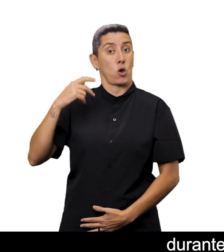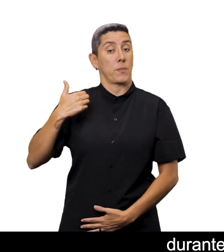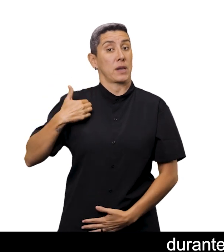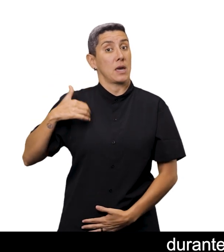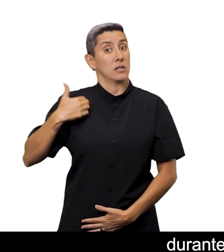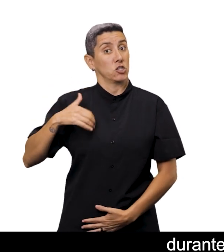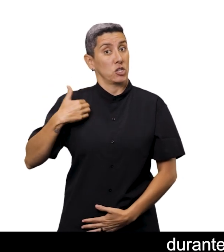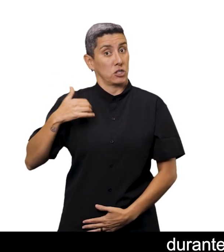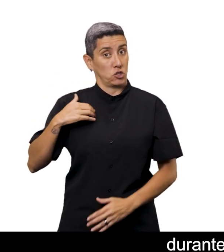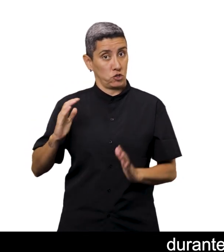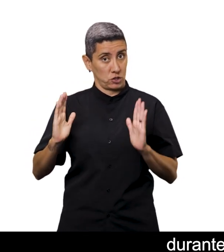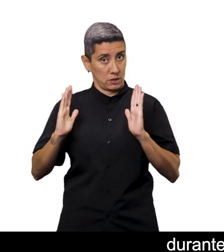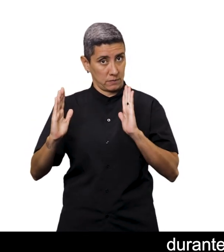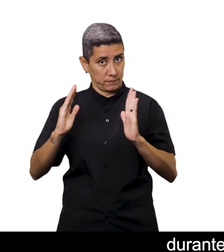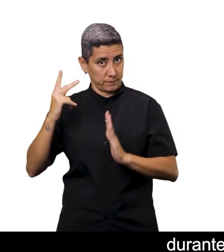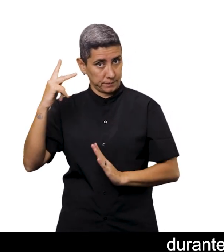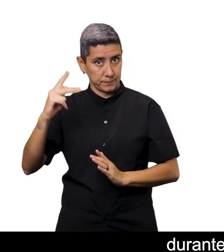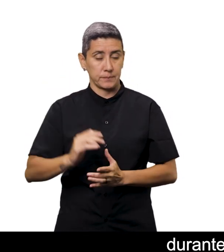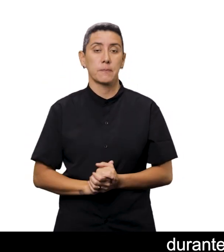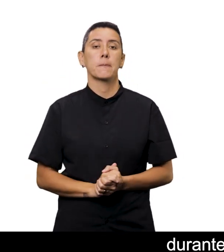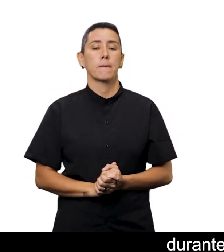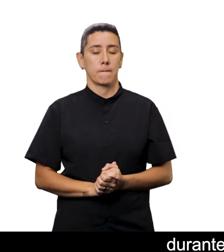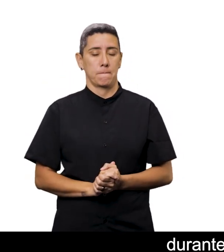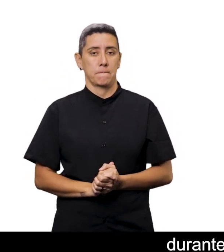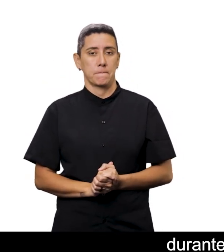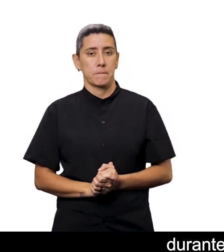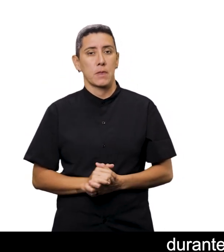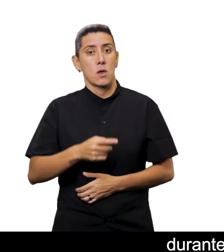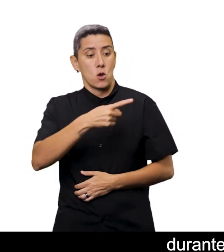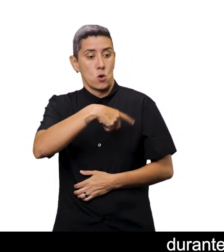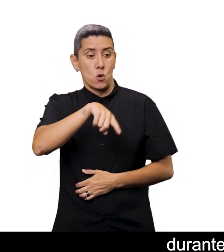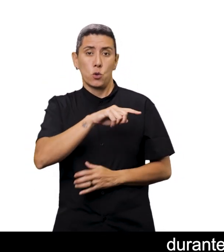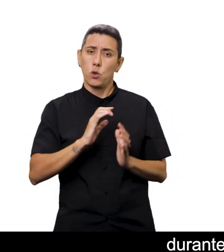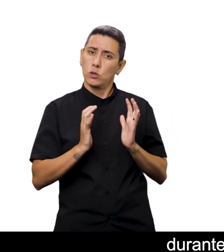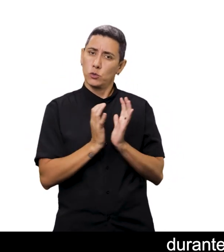ditadura militar argentina, de 1976 a